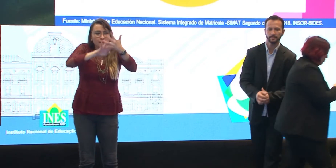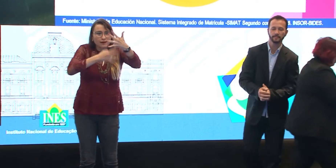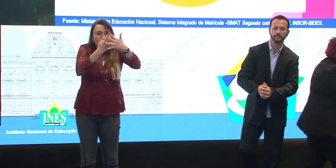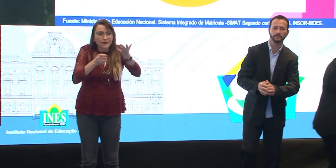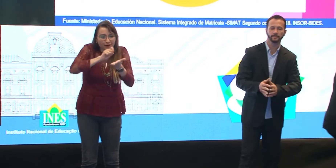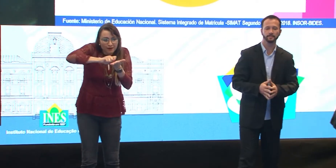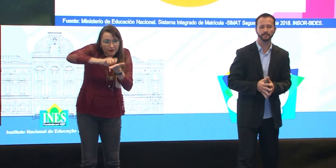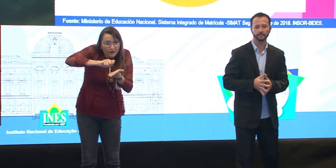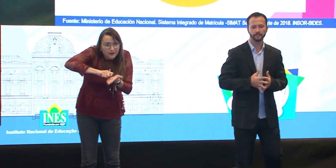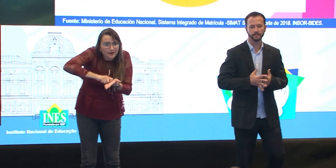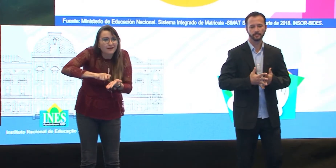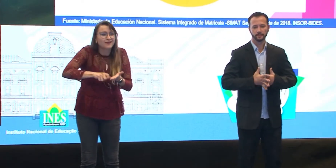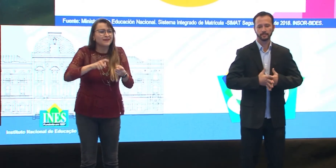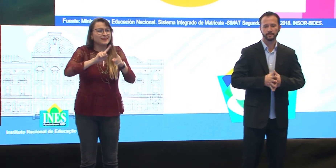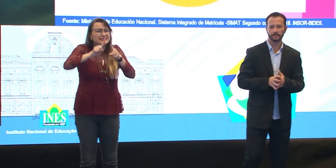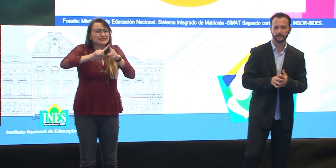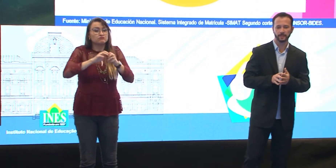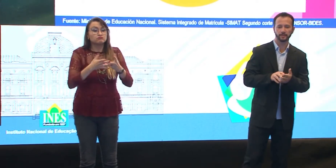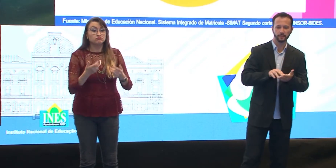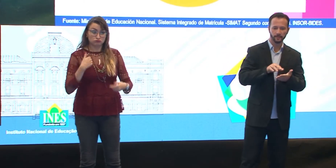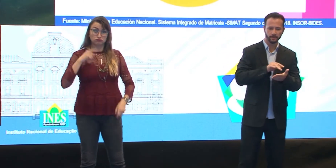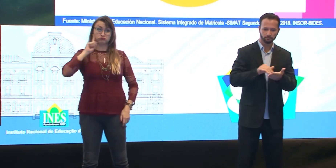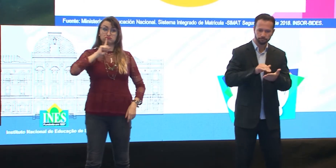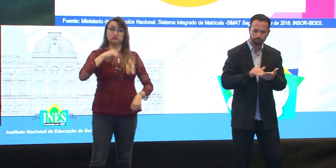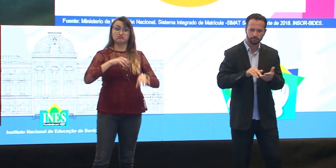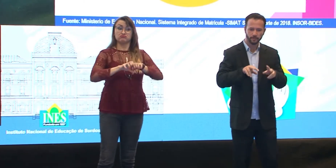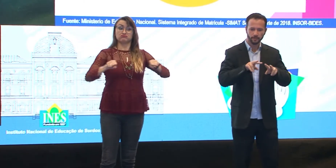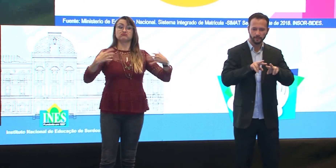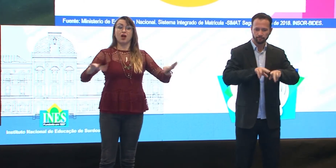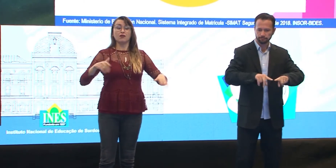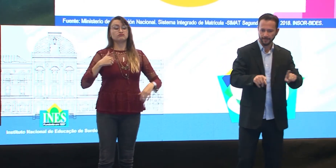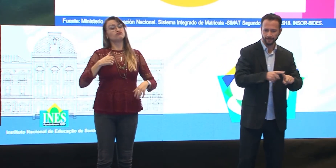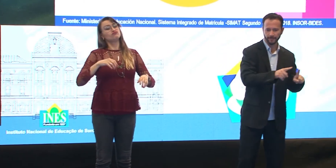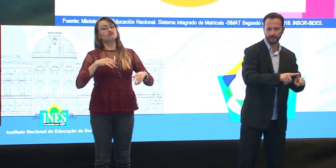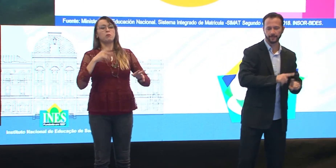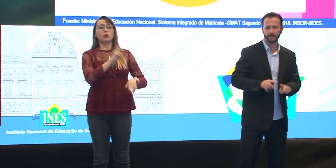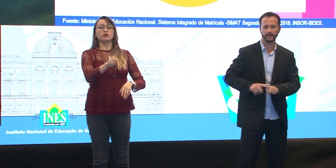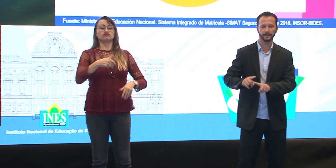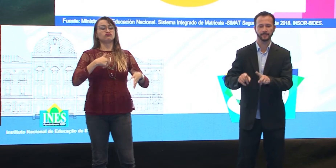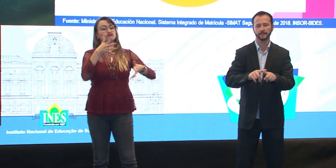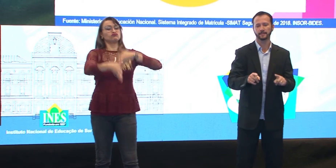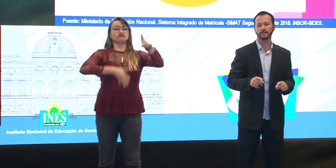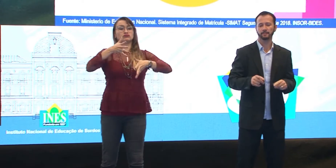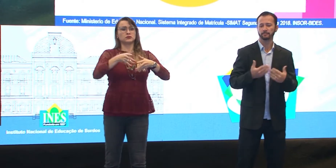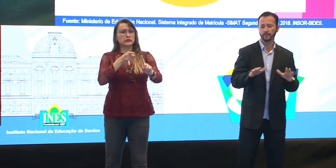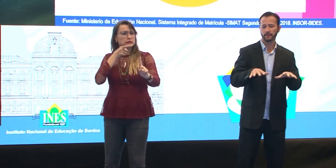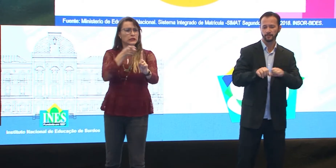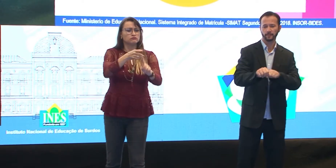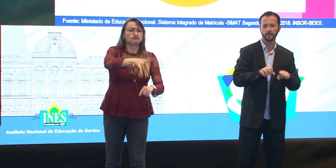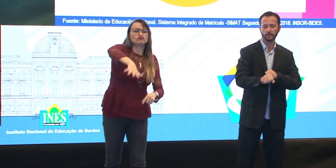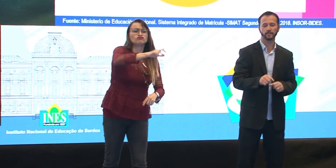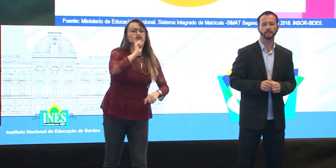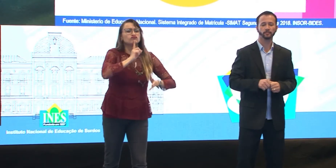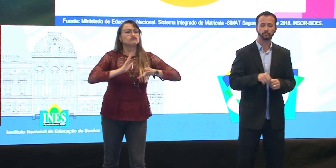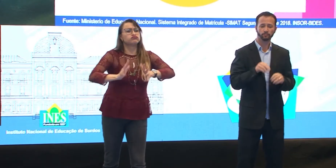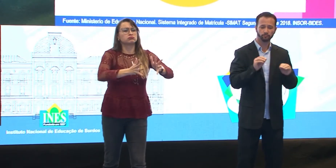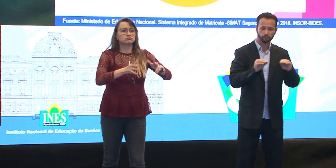para aulas tais quais química, matemáticas, diferentes disciplinas.